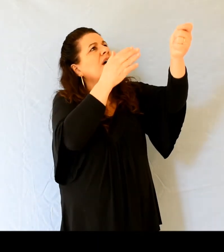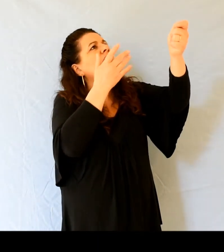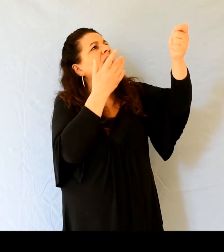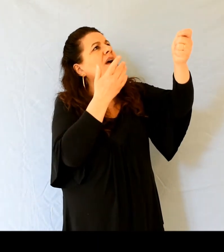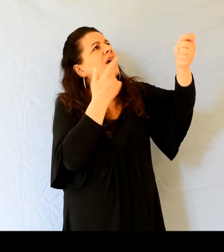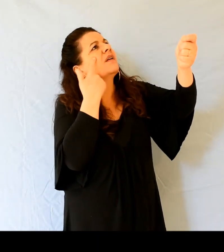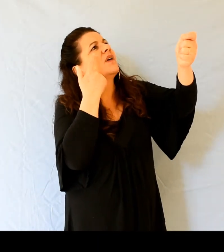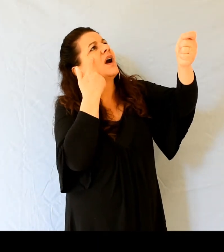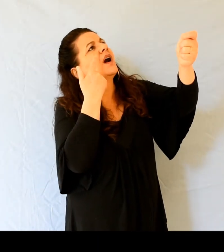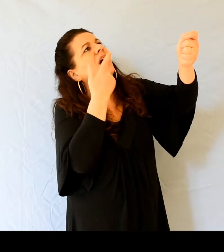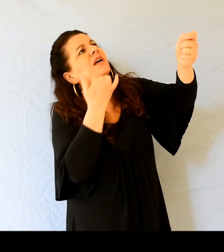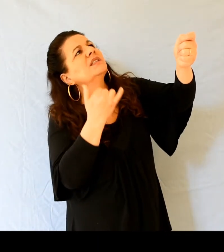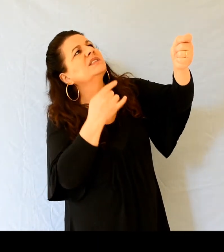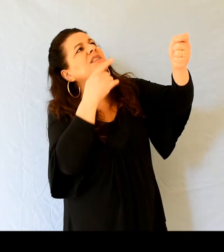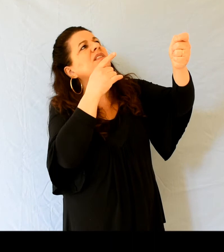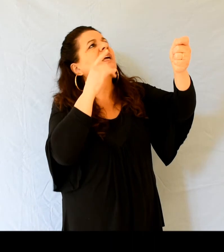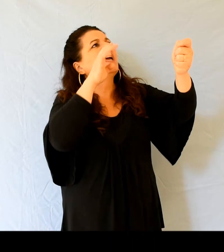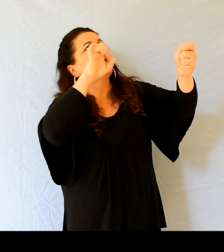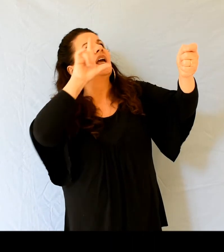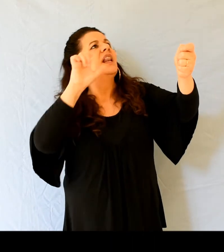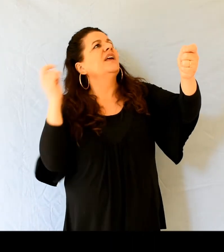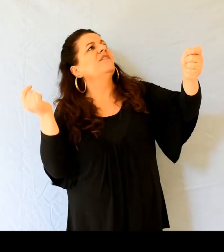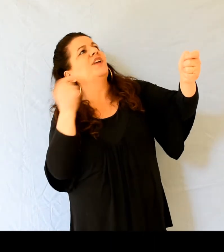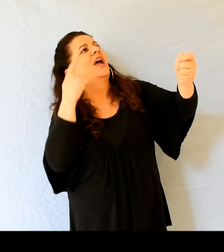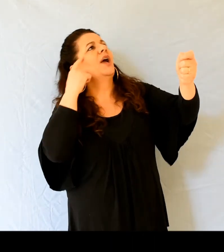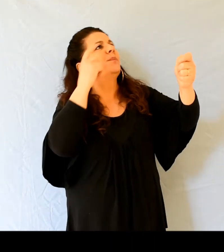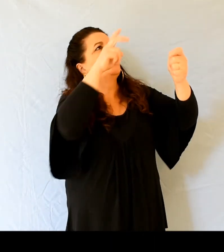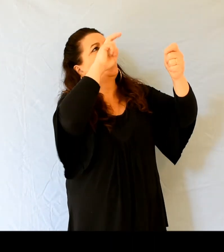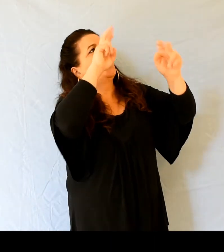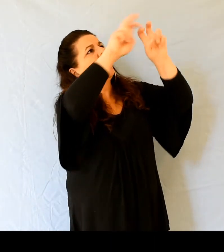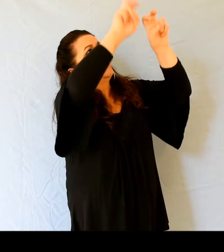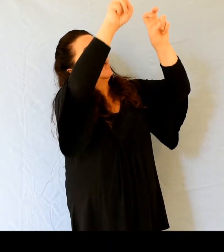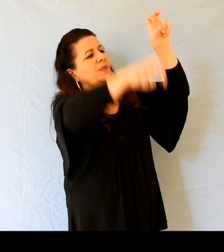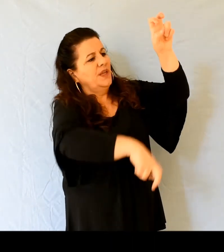verrons bien si Élie vient le descendre de là. »